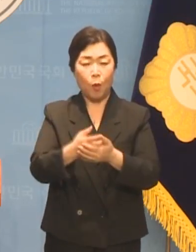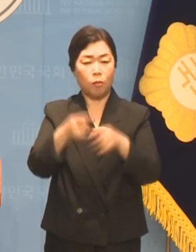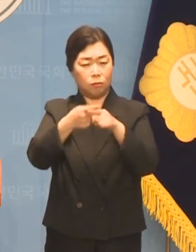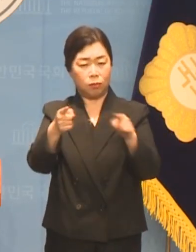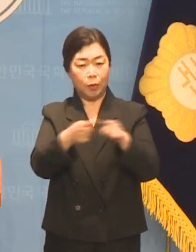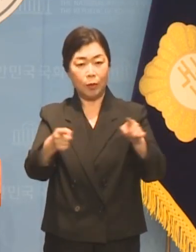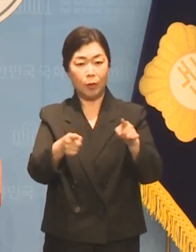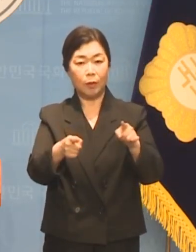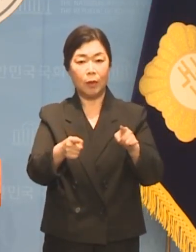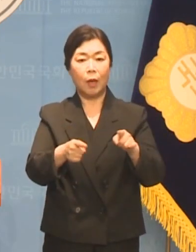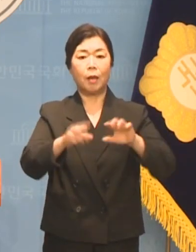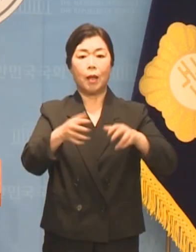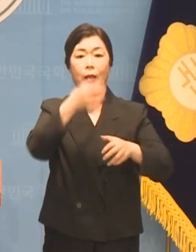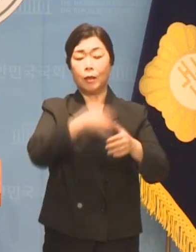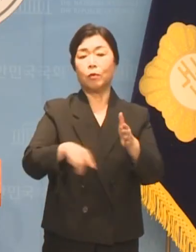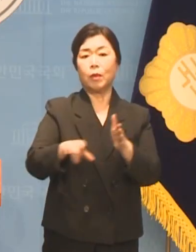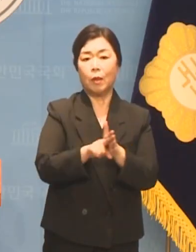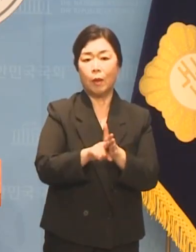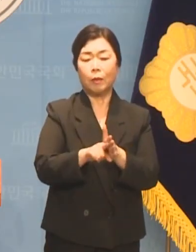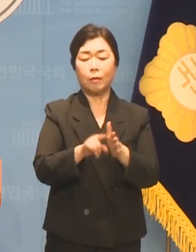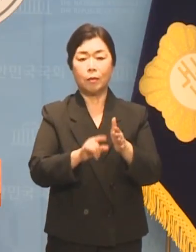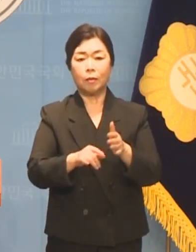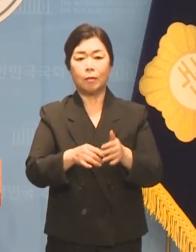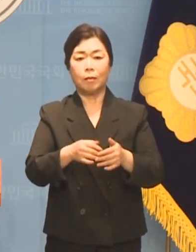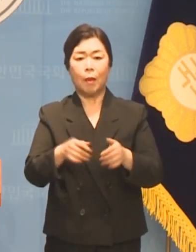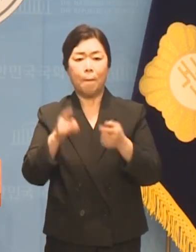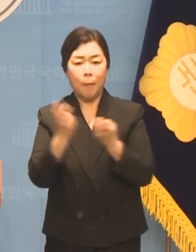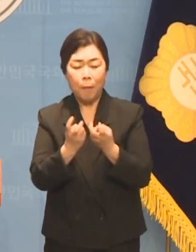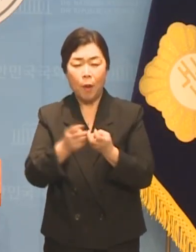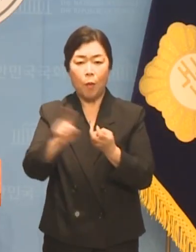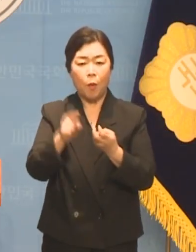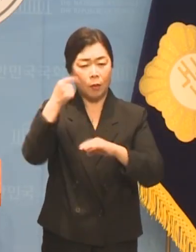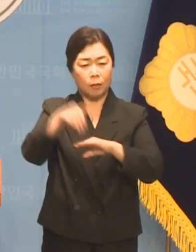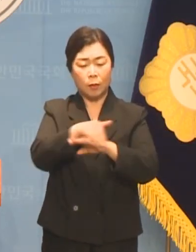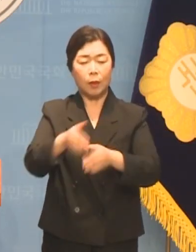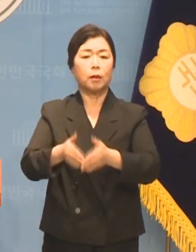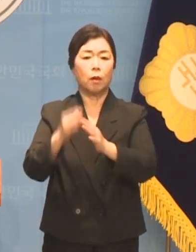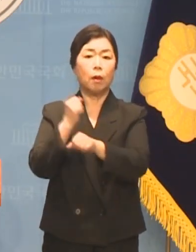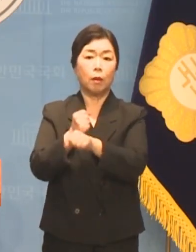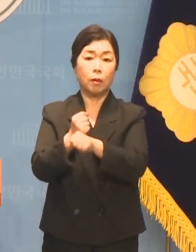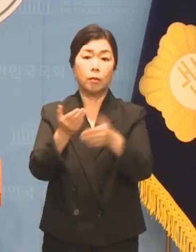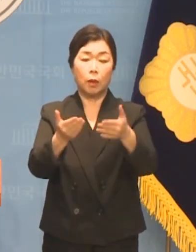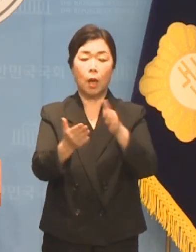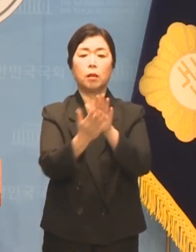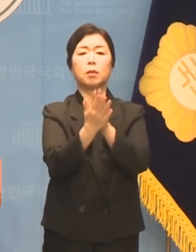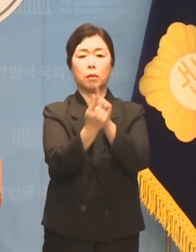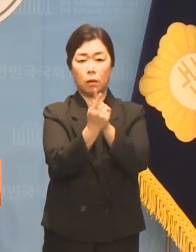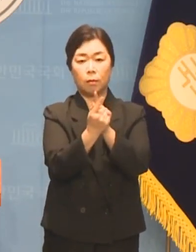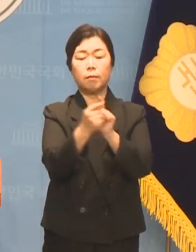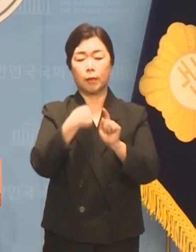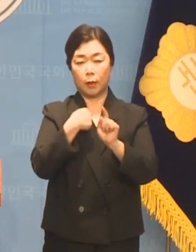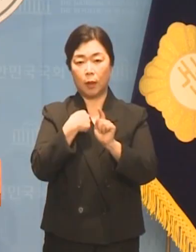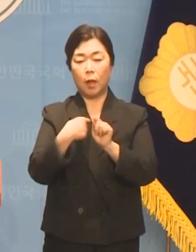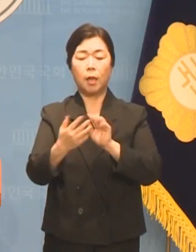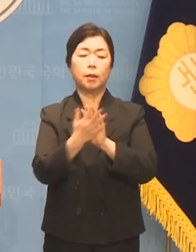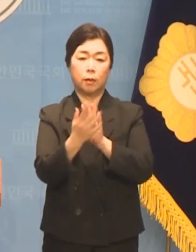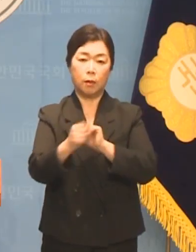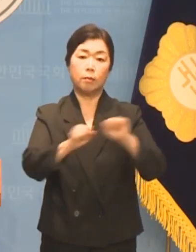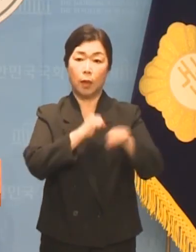국익을 극대화하는 스마트 딜을 만들어내겠습니다. 직접 제가